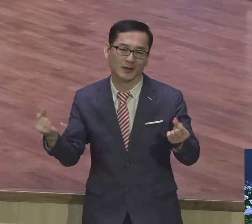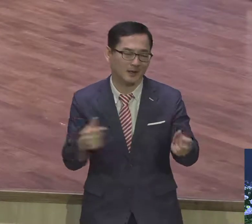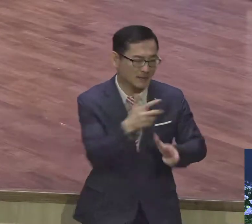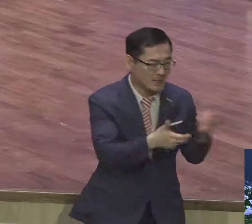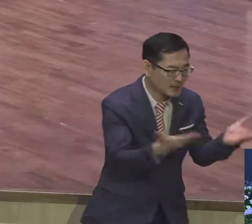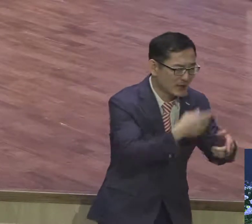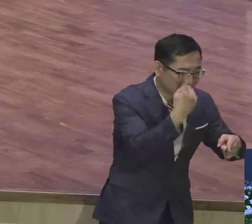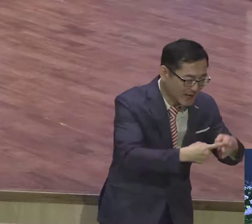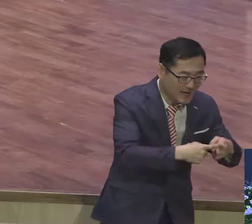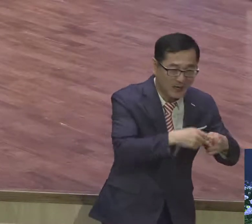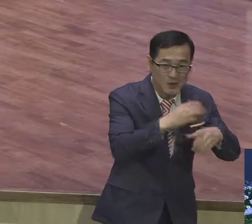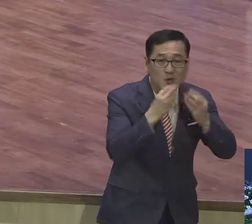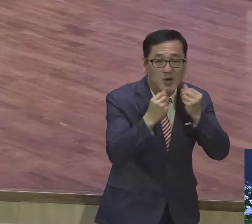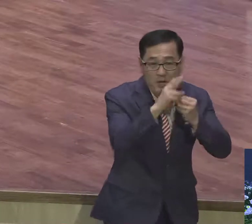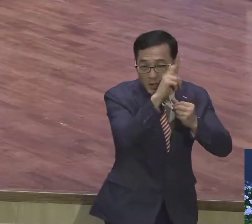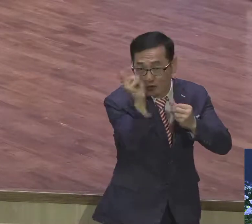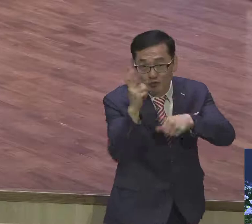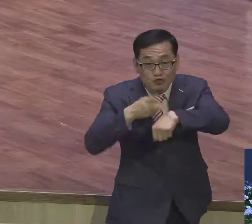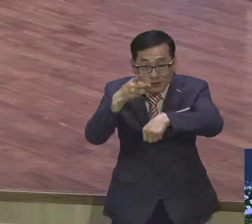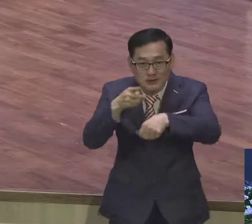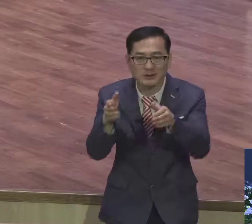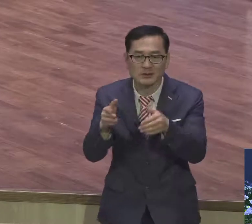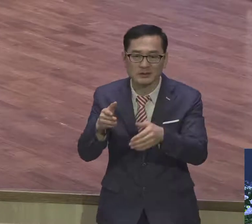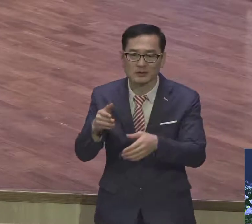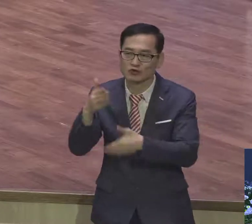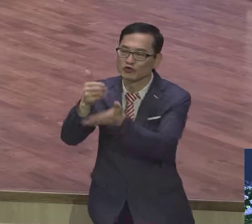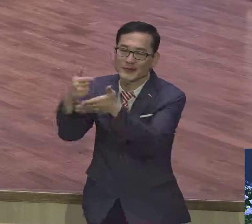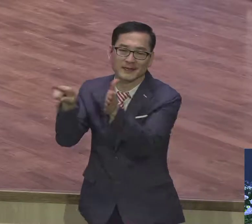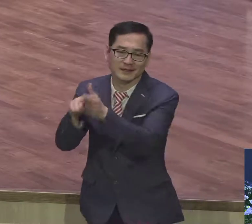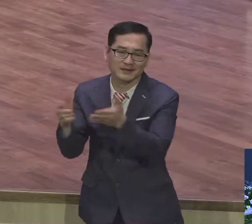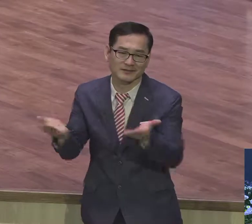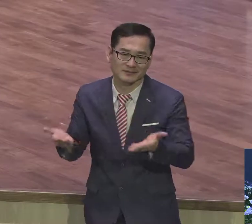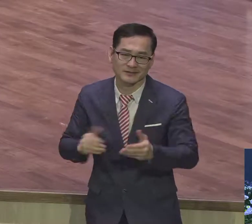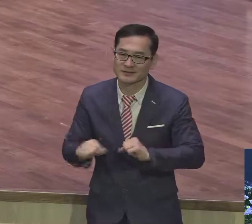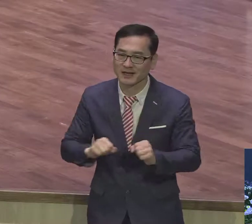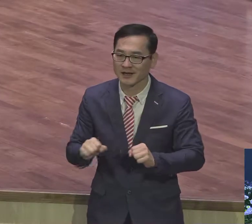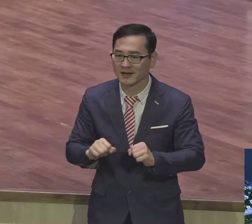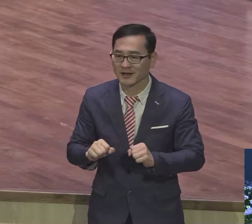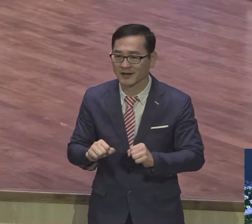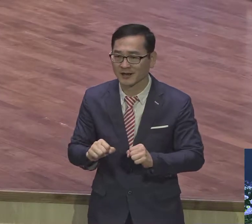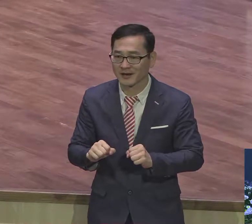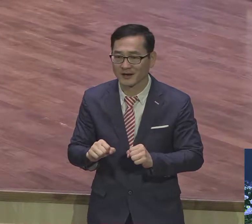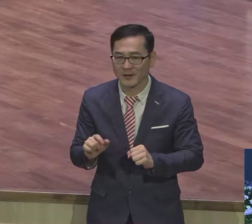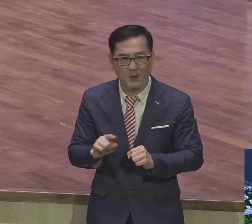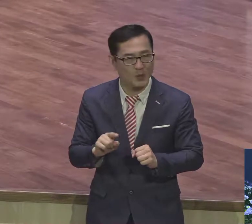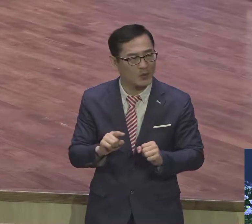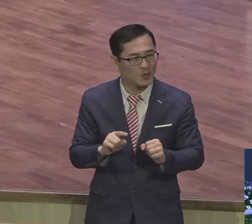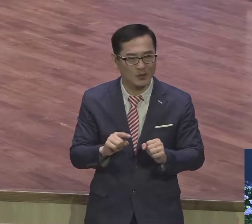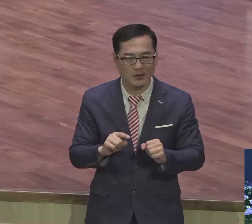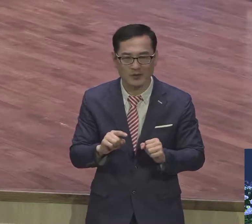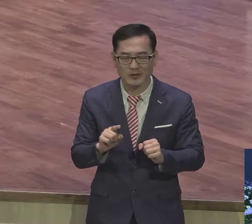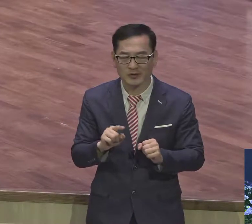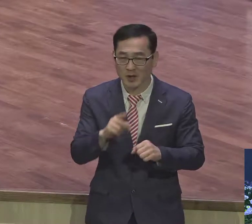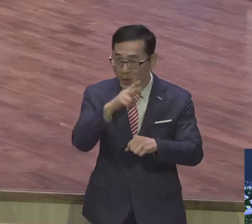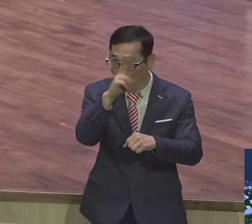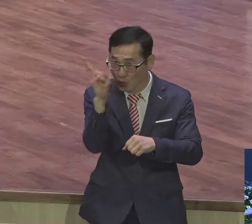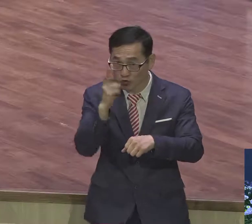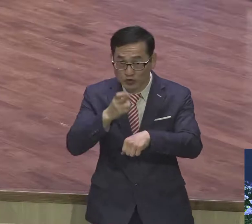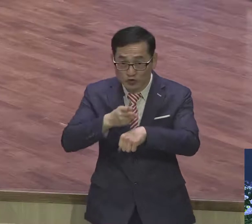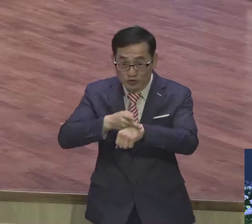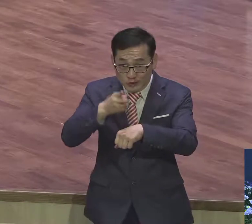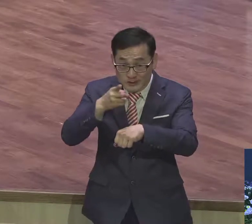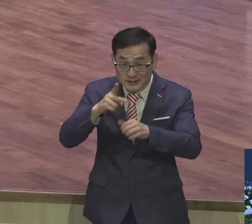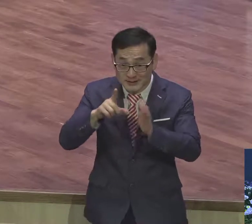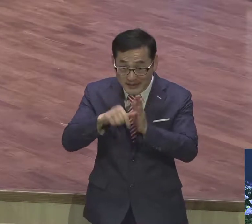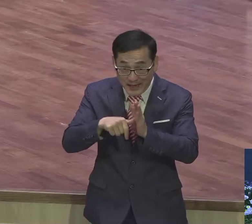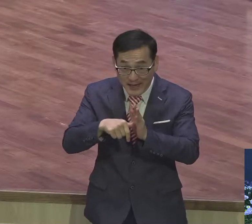오후 2시 정확하게 왜 2시가 하느냐 경찰서 가면 유치장에 오후 2시에 재판받고